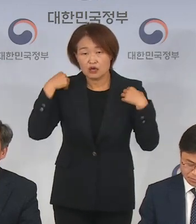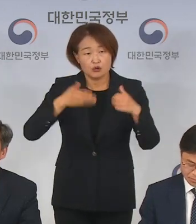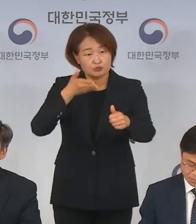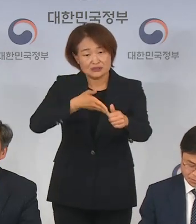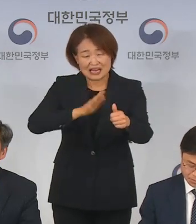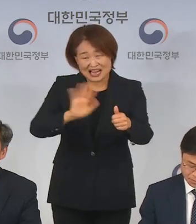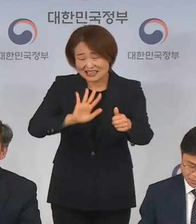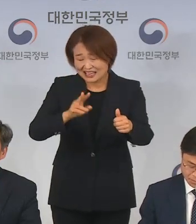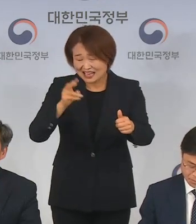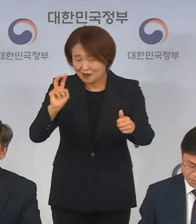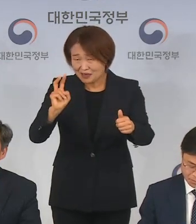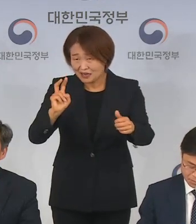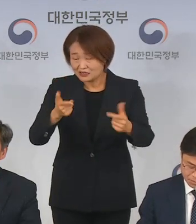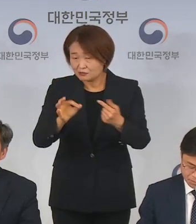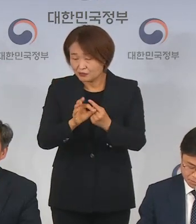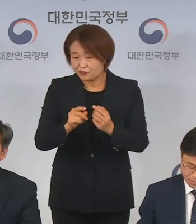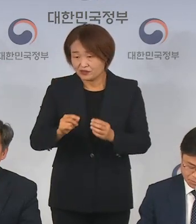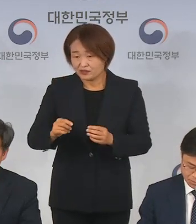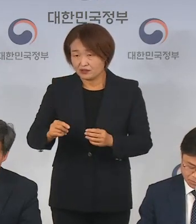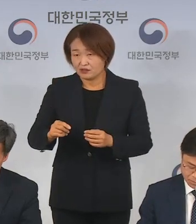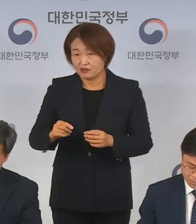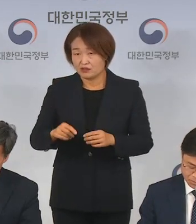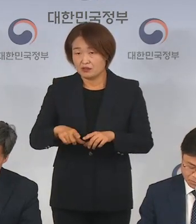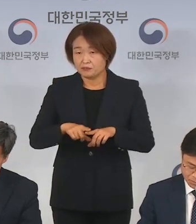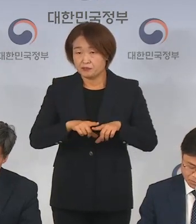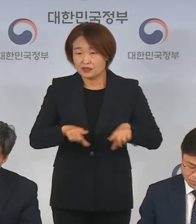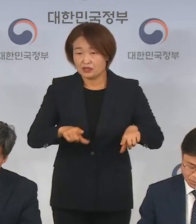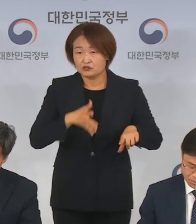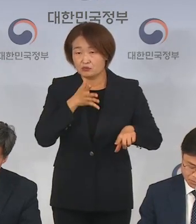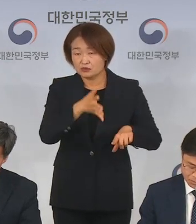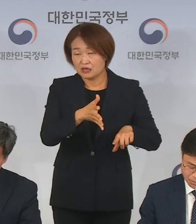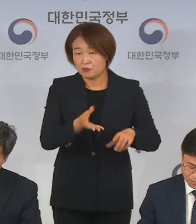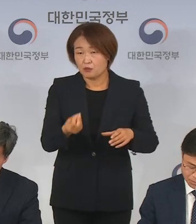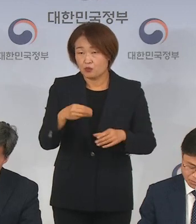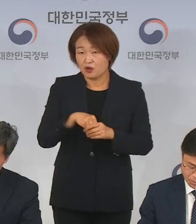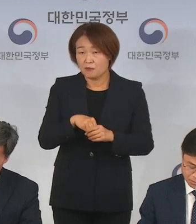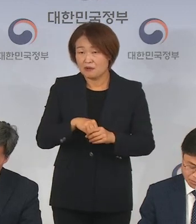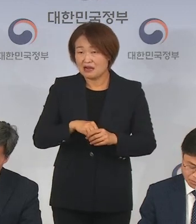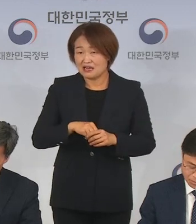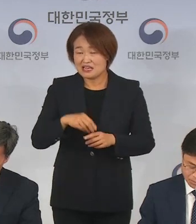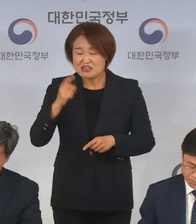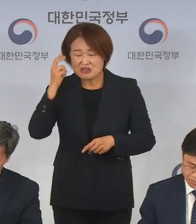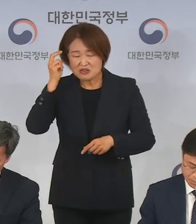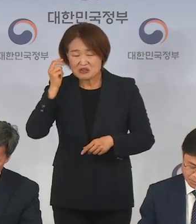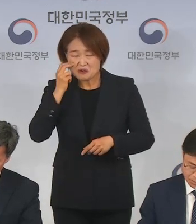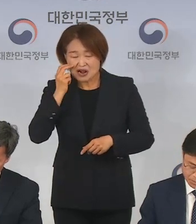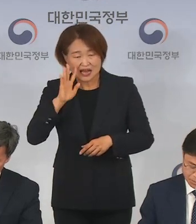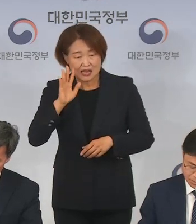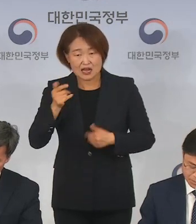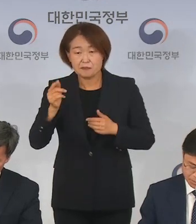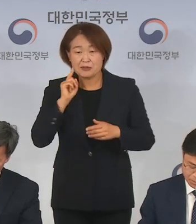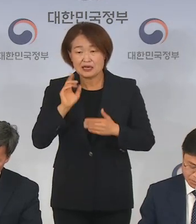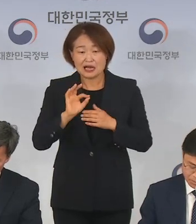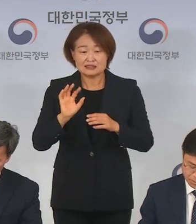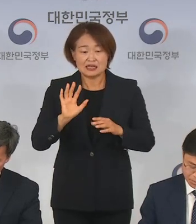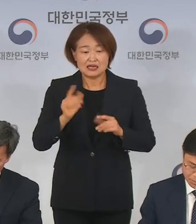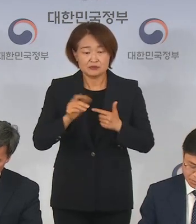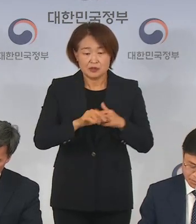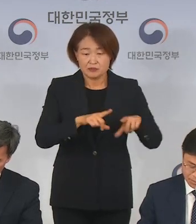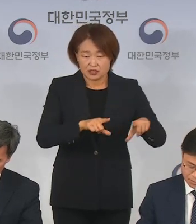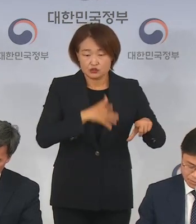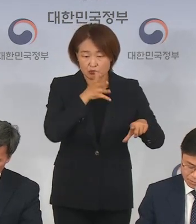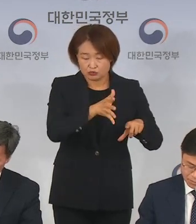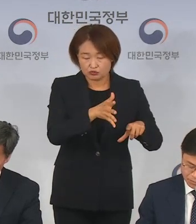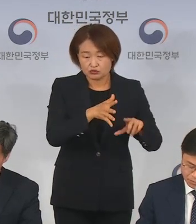한 것인지 현장 방문단에 민간 전문가를 포함하겠다고 안 한 것인지 아니면 했는데 일본이 안